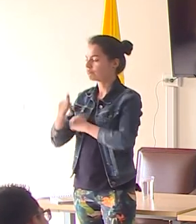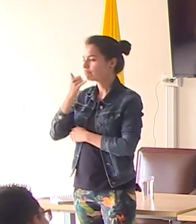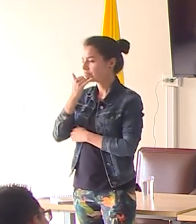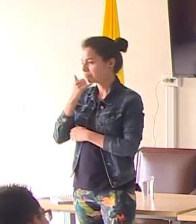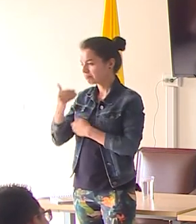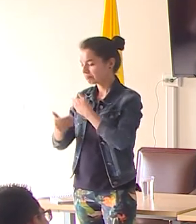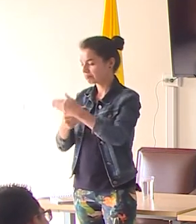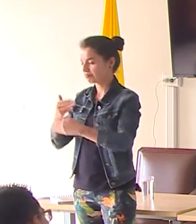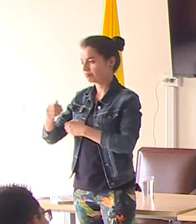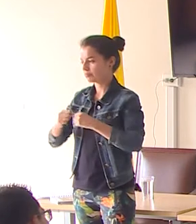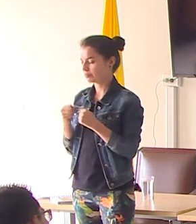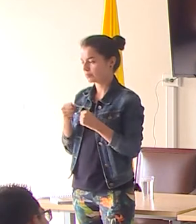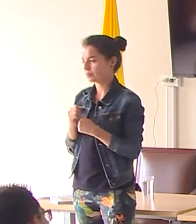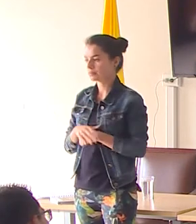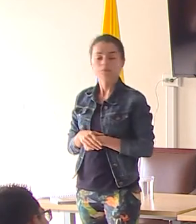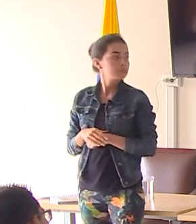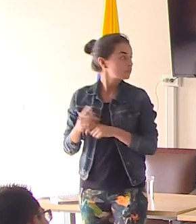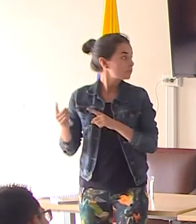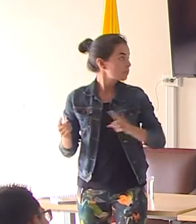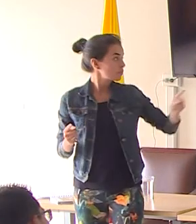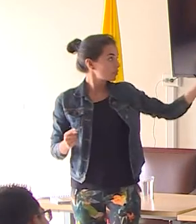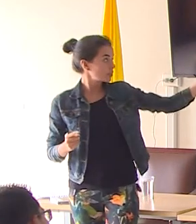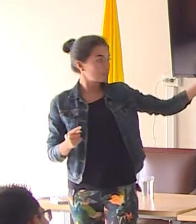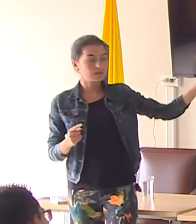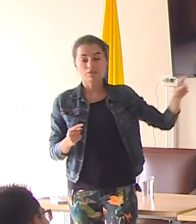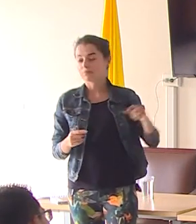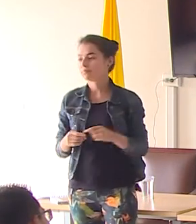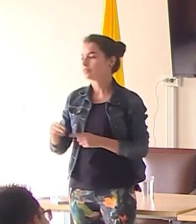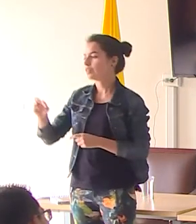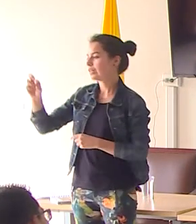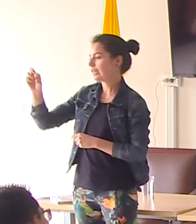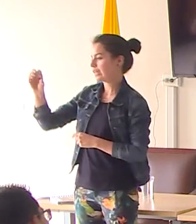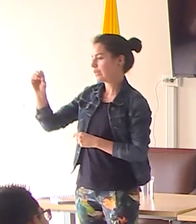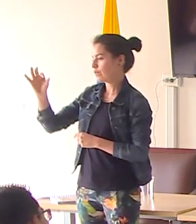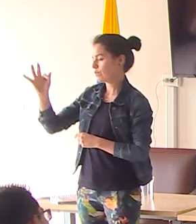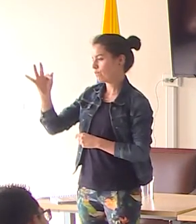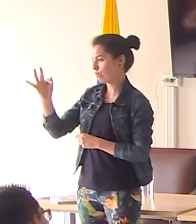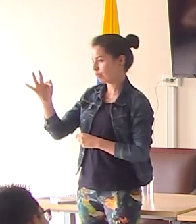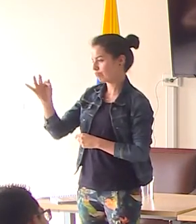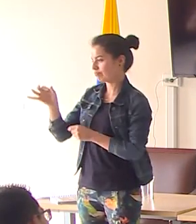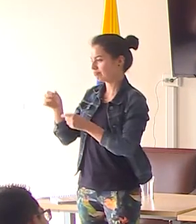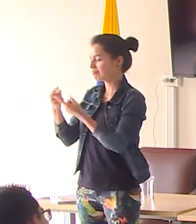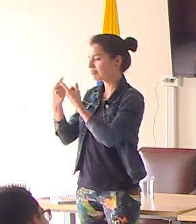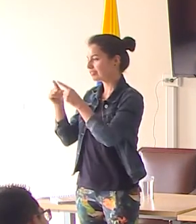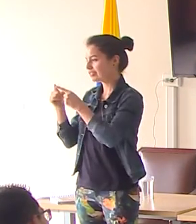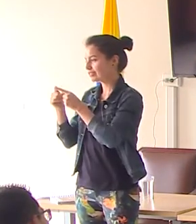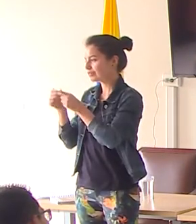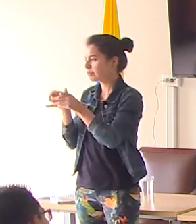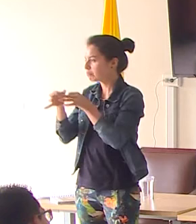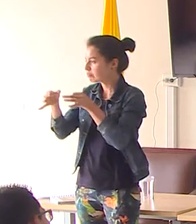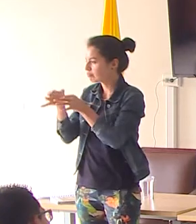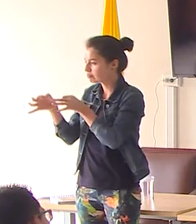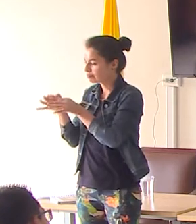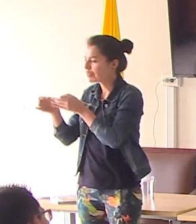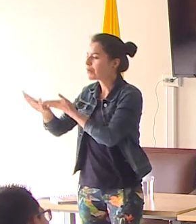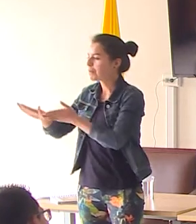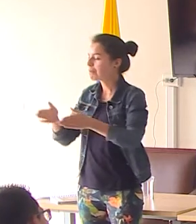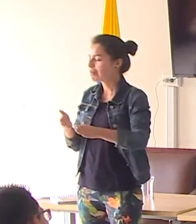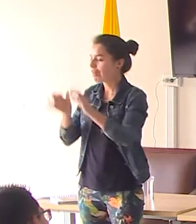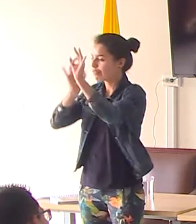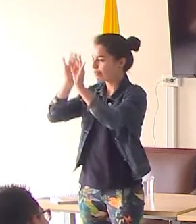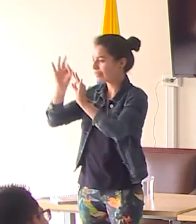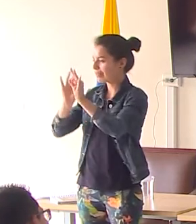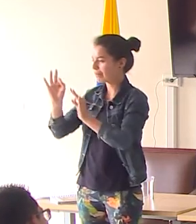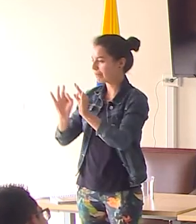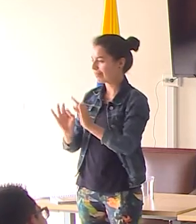cómo se están clasificados los suelos de acuerdo a los spots de los distintos municipios no es necesariamente la ocupación que hay actualmente pero es lo